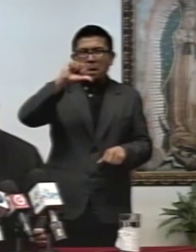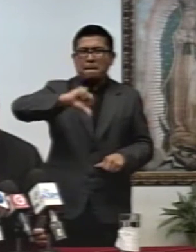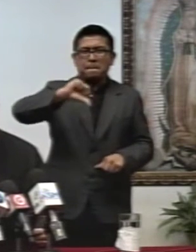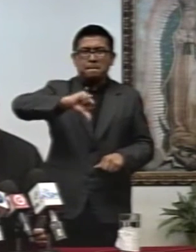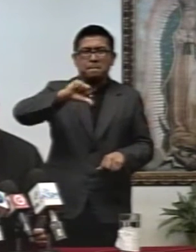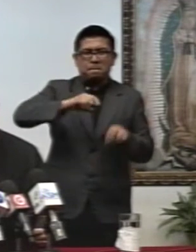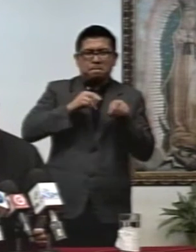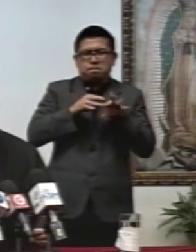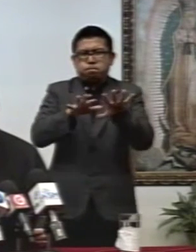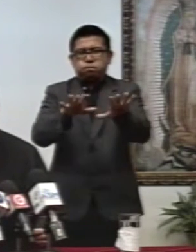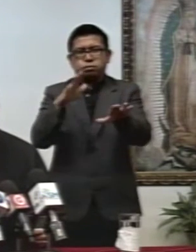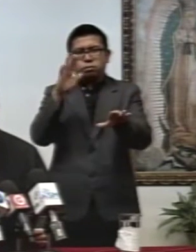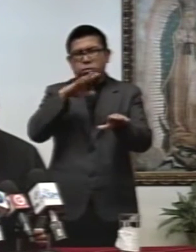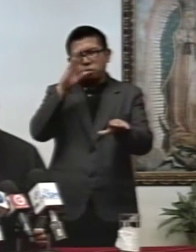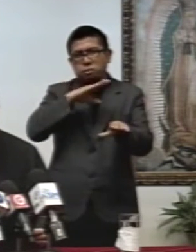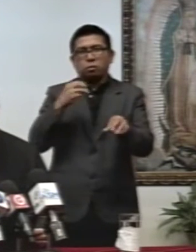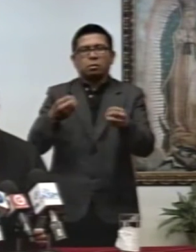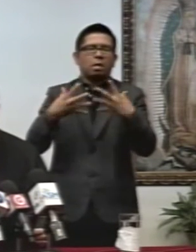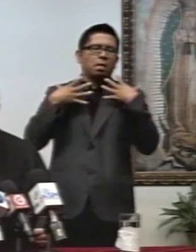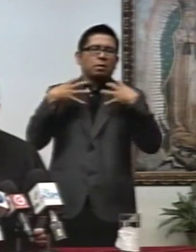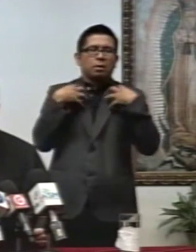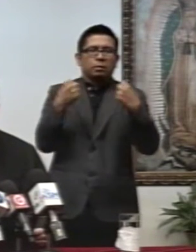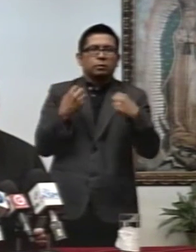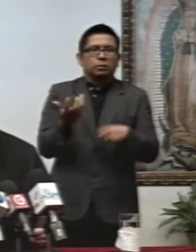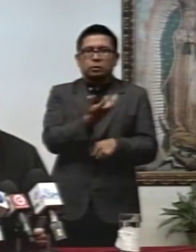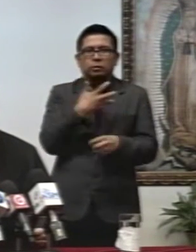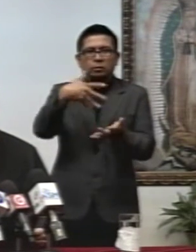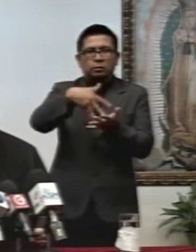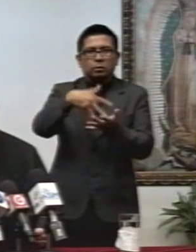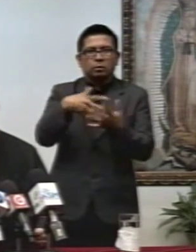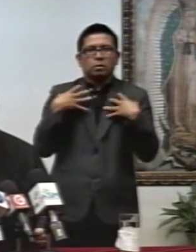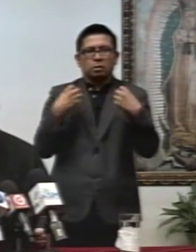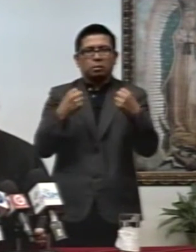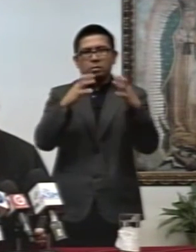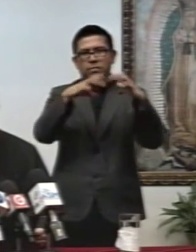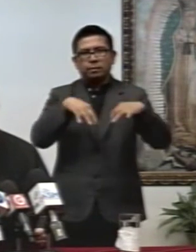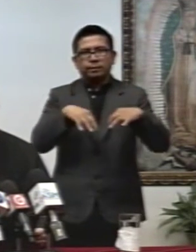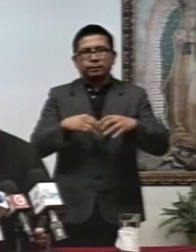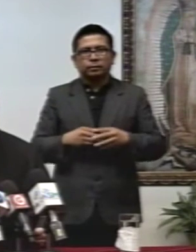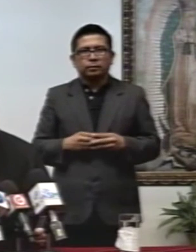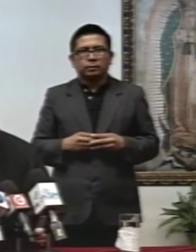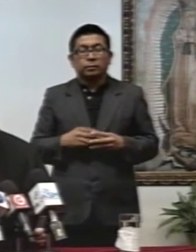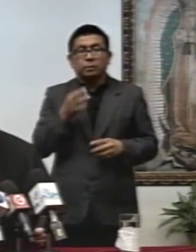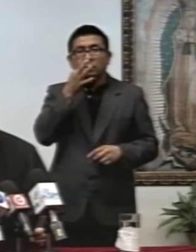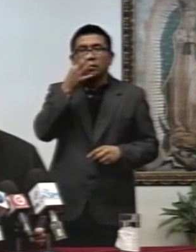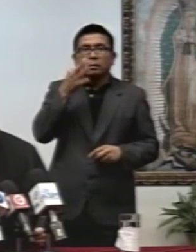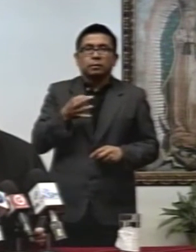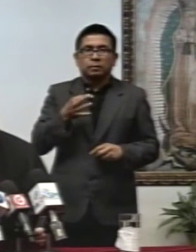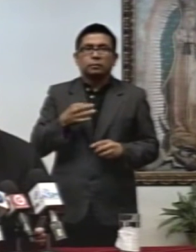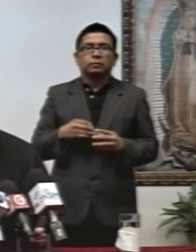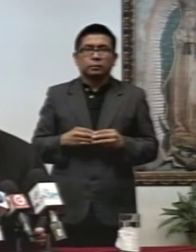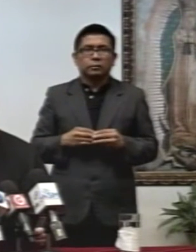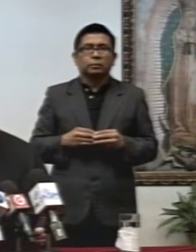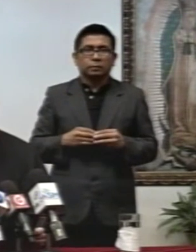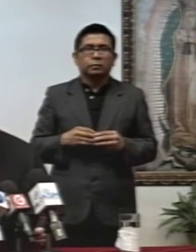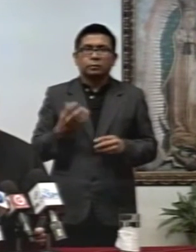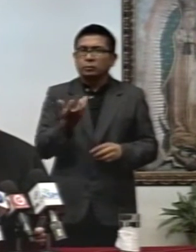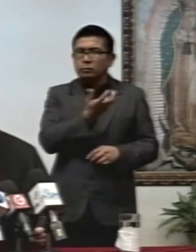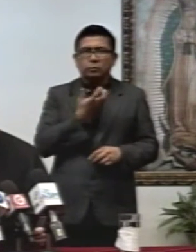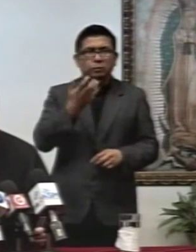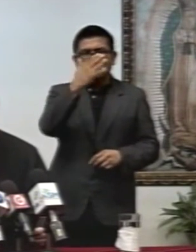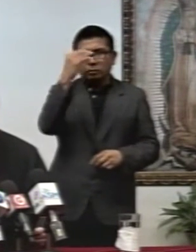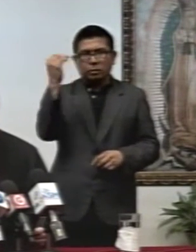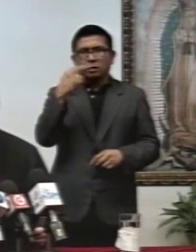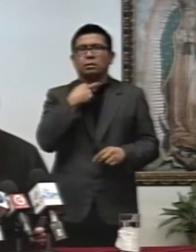atentado contra la salud y la vida de las personas, prácticamente contra toda nuestra nación.